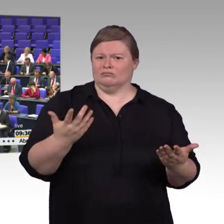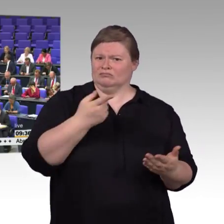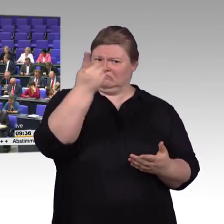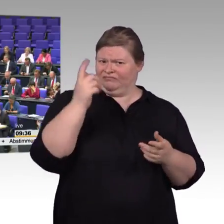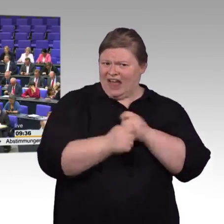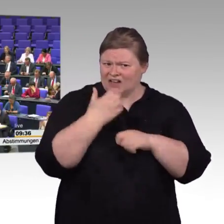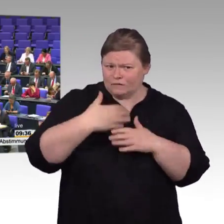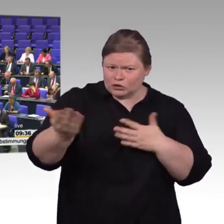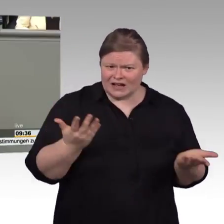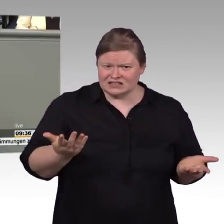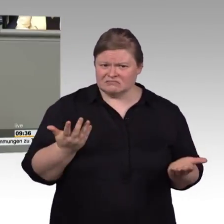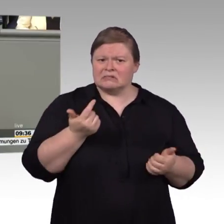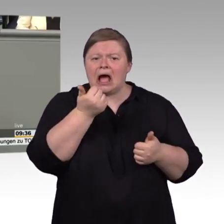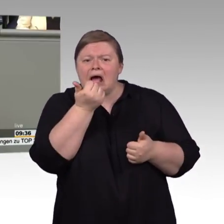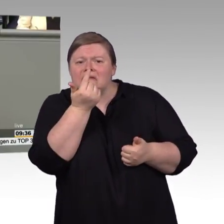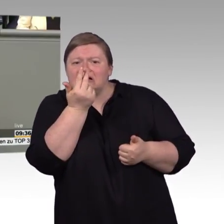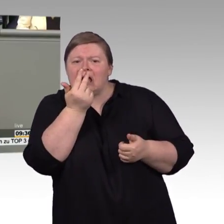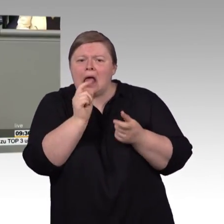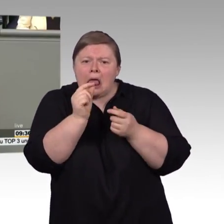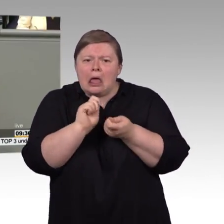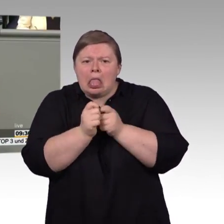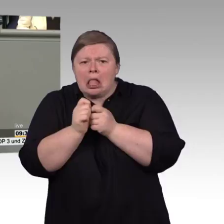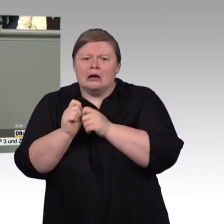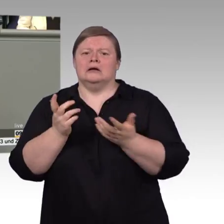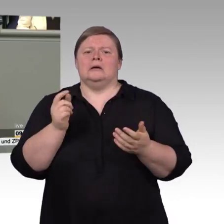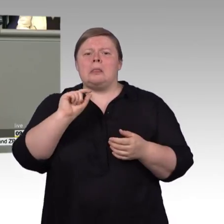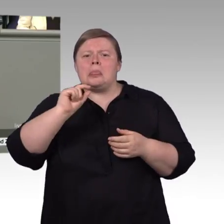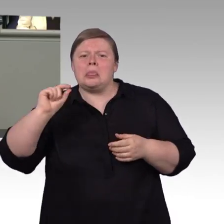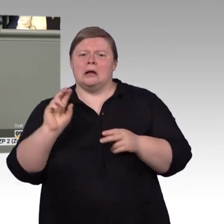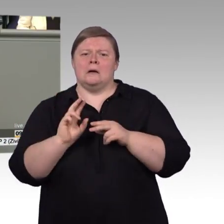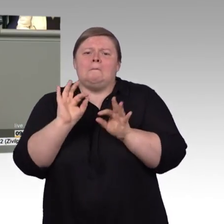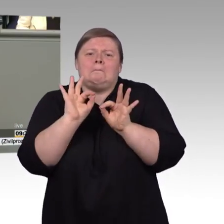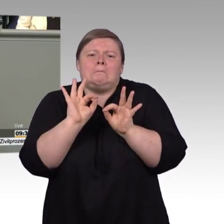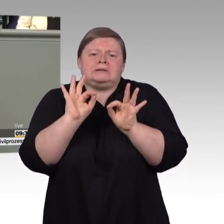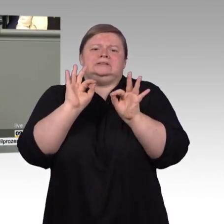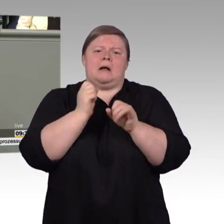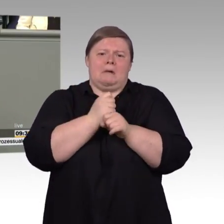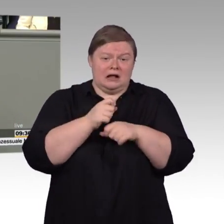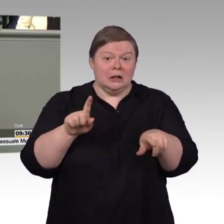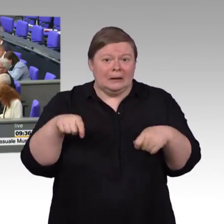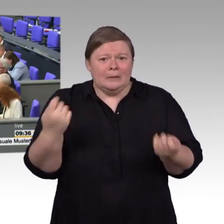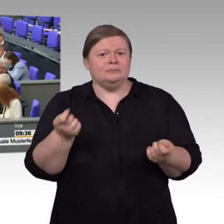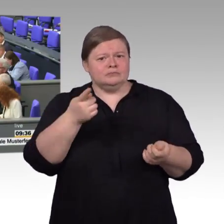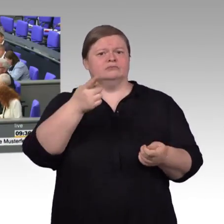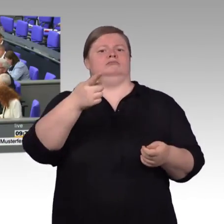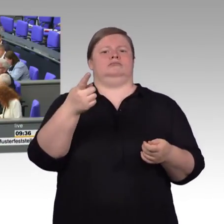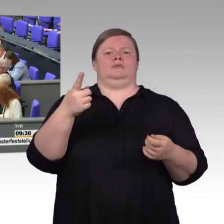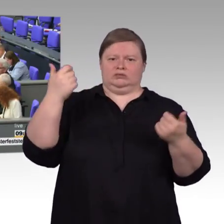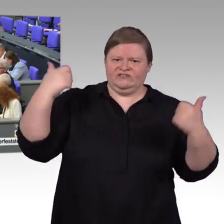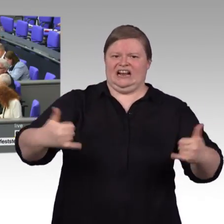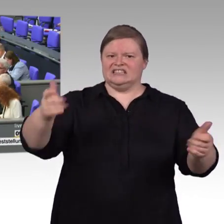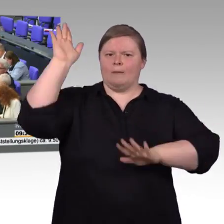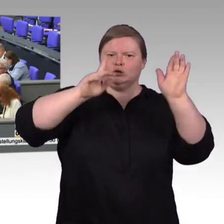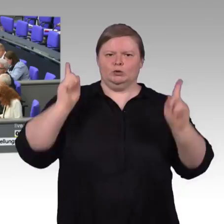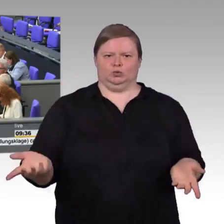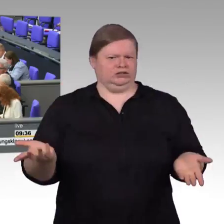Ich habe den Eindruck, Sie wollen gar kein gutes Rechtsmittel schaffen, das den Verbraucherinnen und Verbrauchern wirklich hilft. Ihnen liegen die Interessen der Konzerne, die